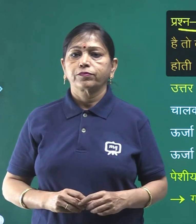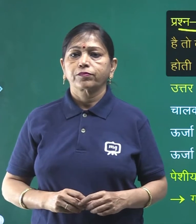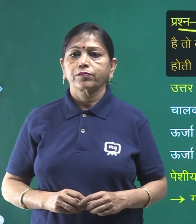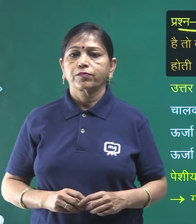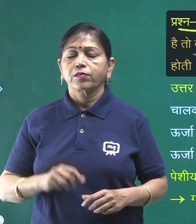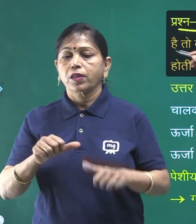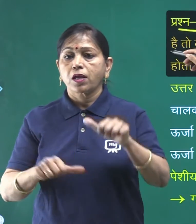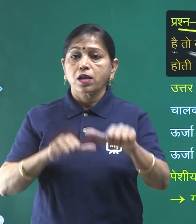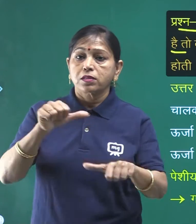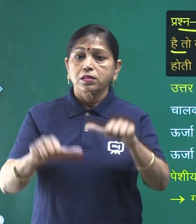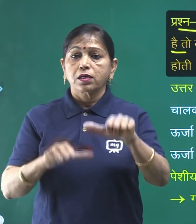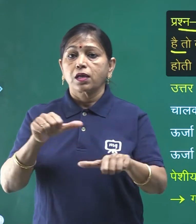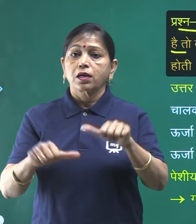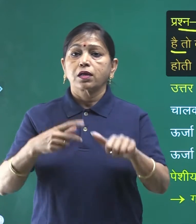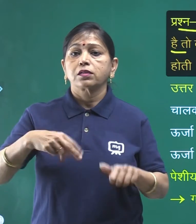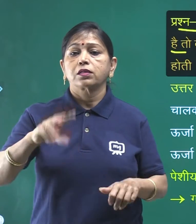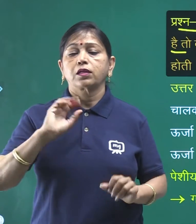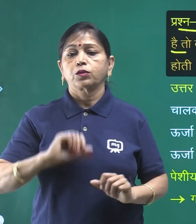साइकिल चलाते हैं तो